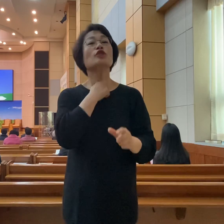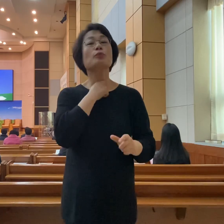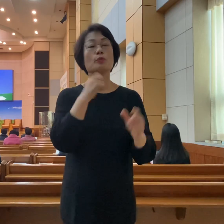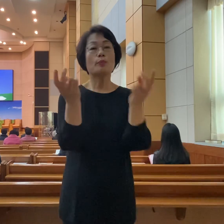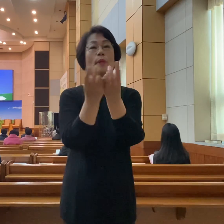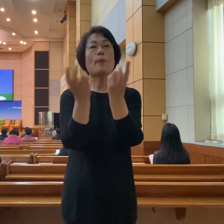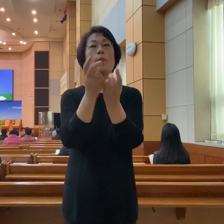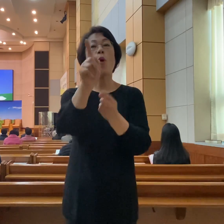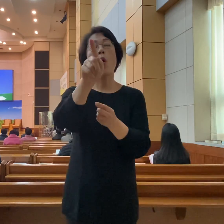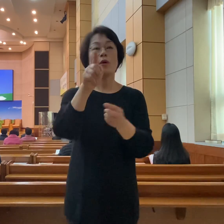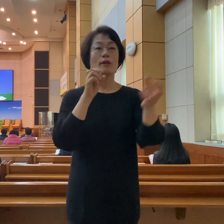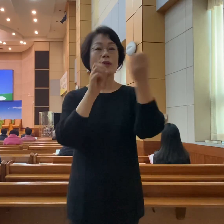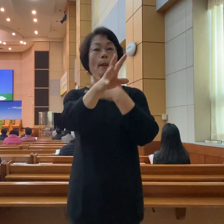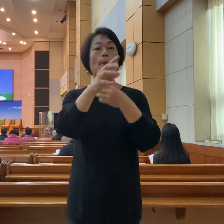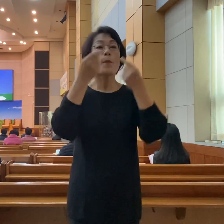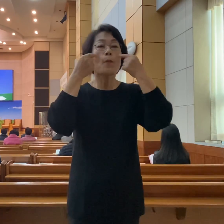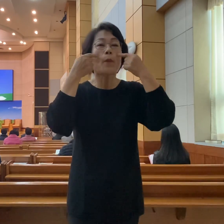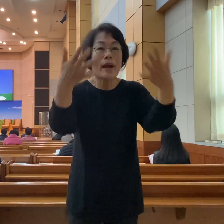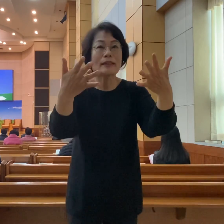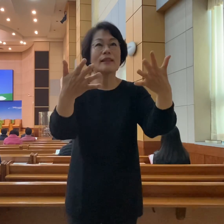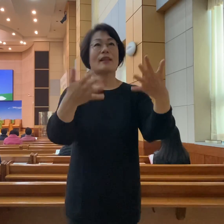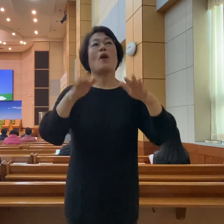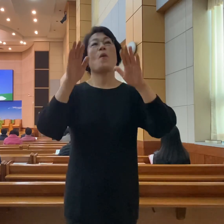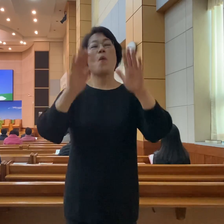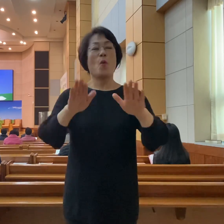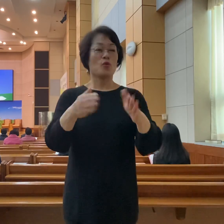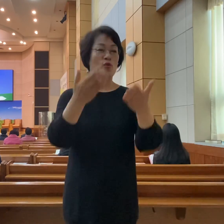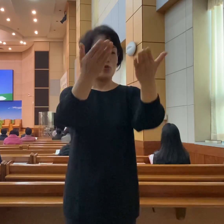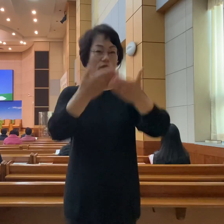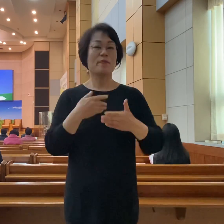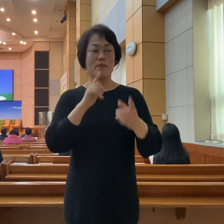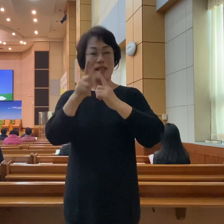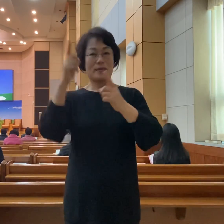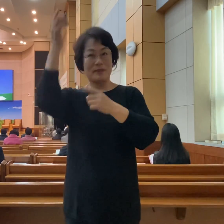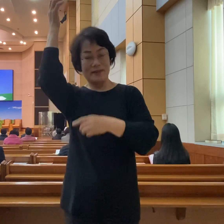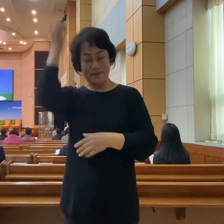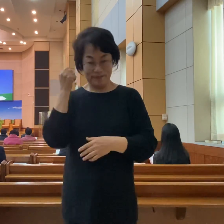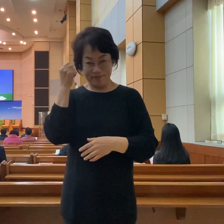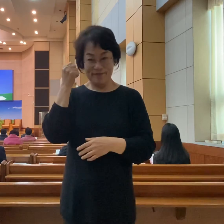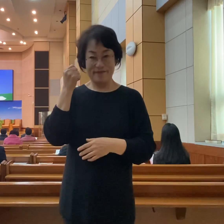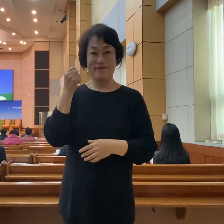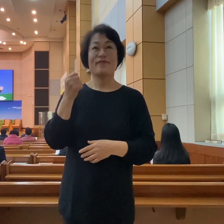답은 분명하지 않습니다. 오늘 주신 말씀을 기억하면서